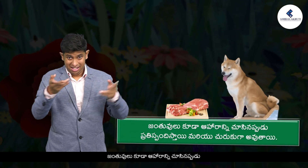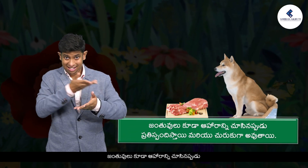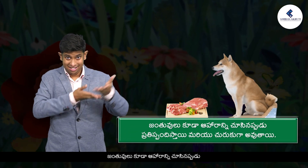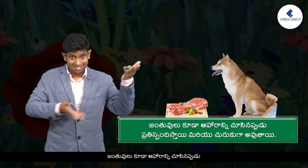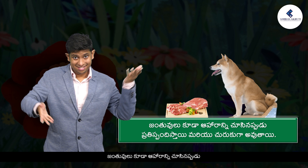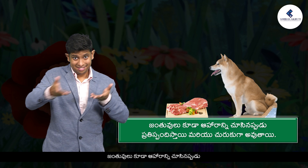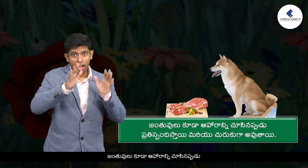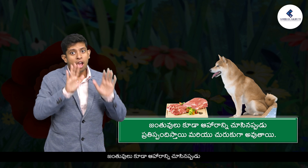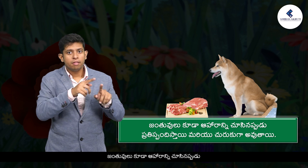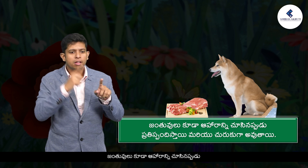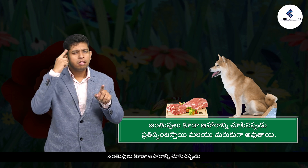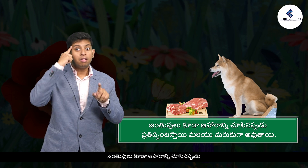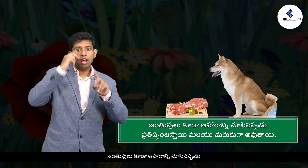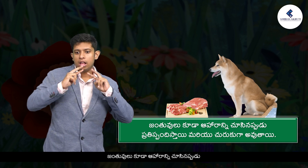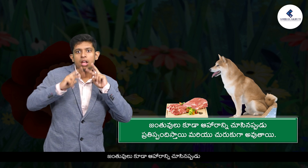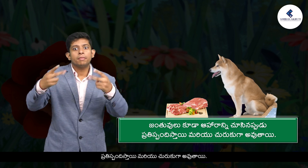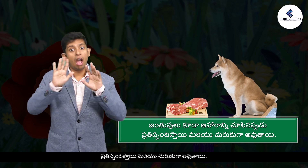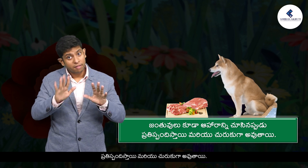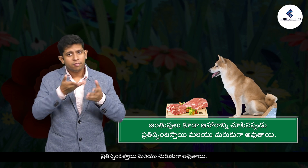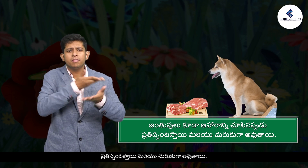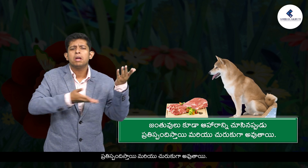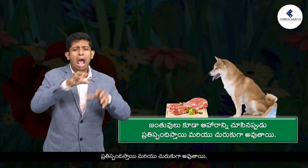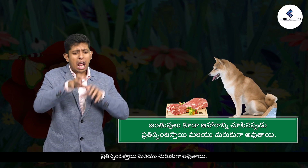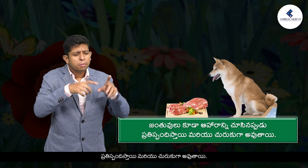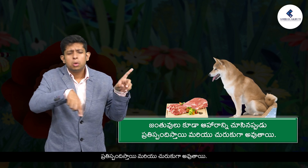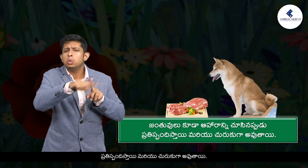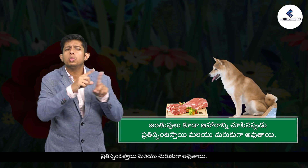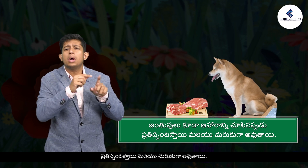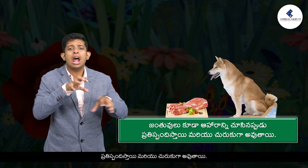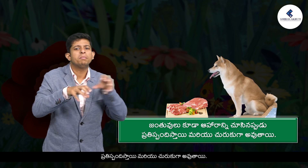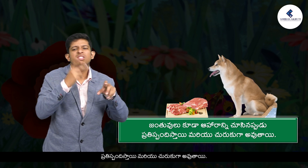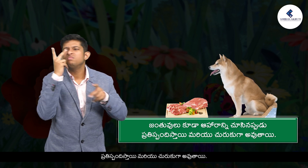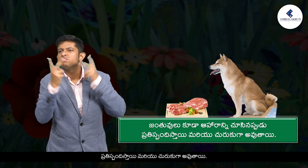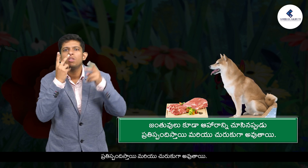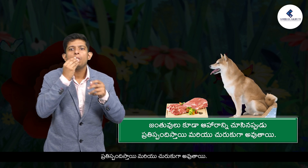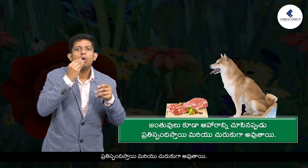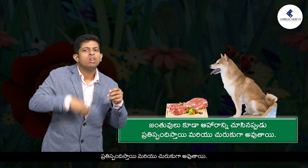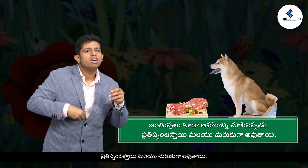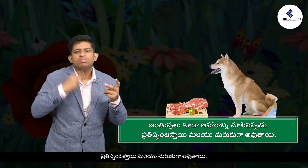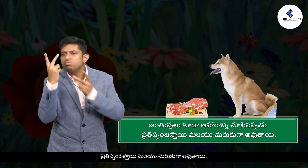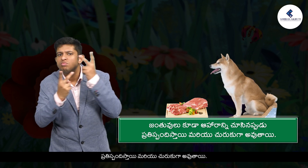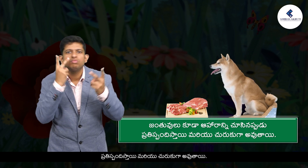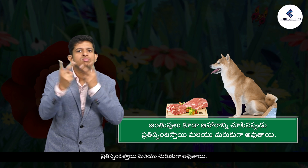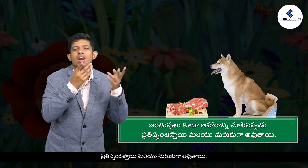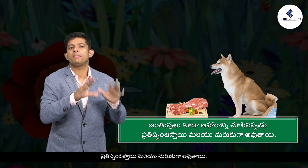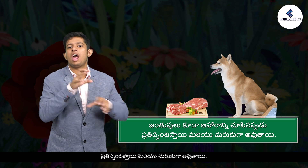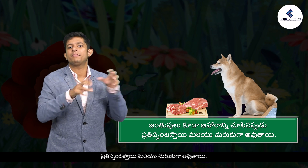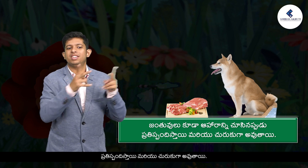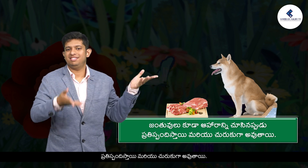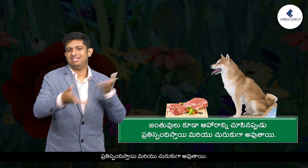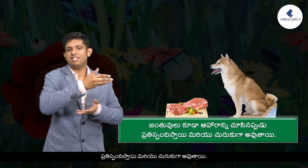జంతువులు కూడా ఆహారాన్ని చూసినప్పుడు ప్రతిస్పందిస్తాయి మరియు చురుకుగా అవుతాయి.